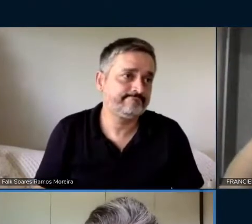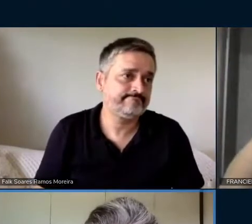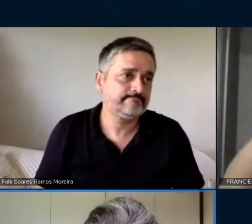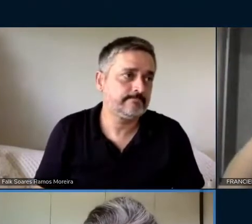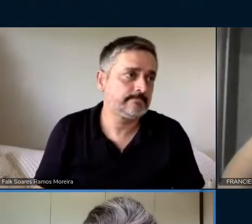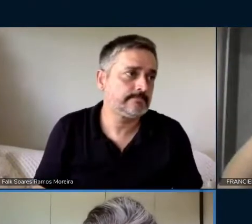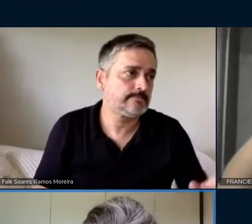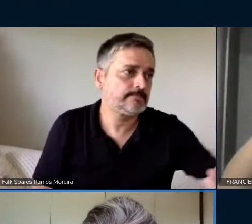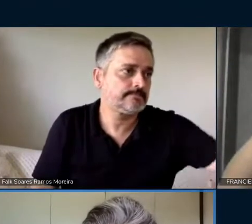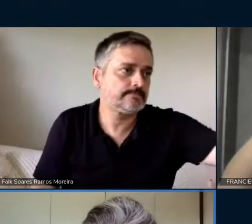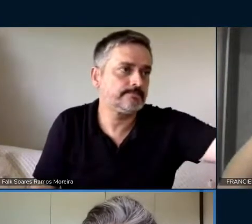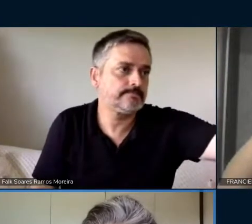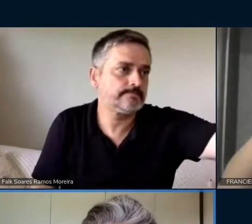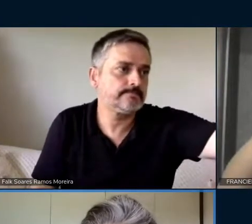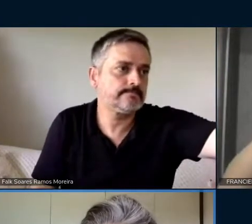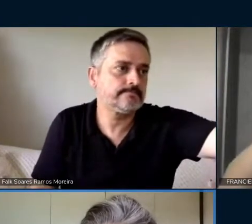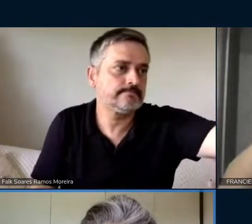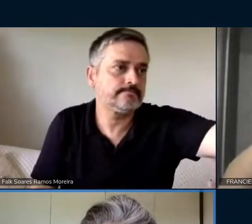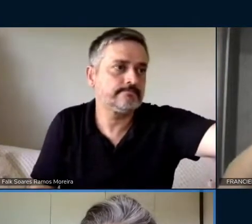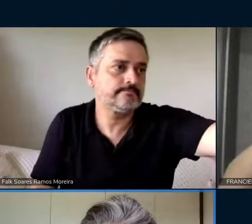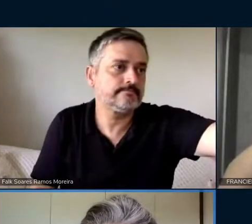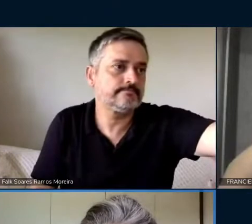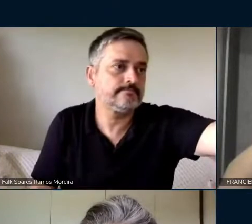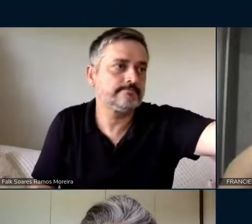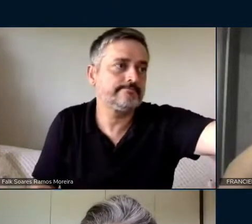Por que que você fez essa citação dessa forma?